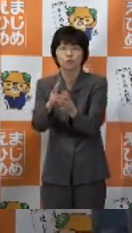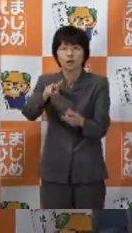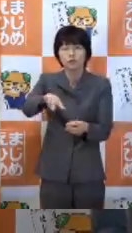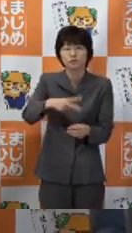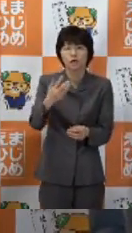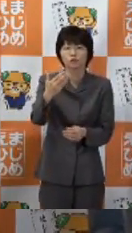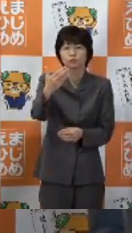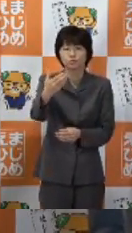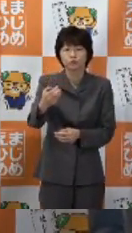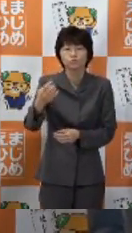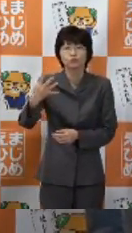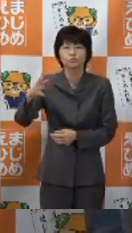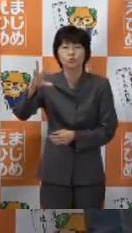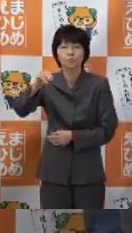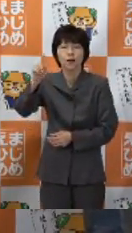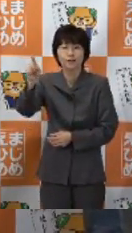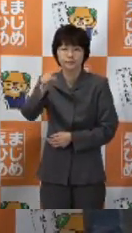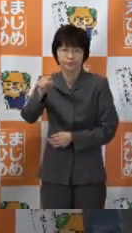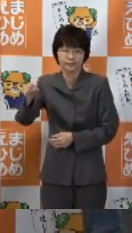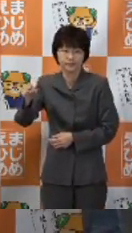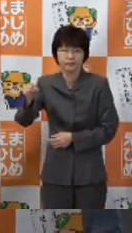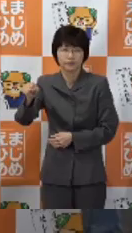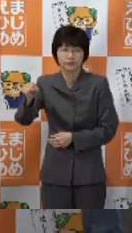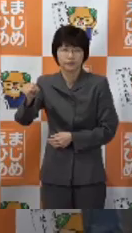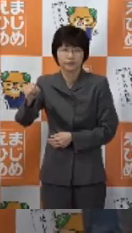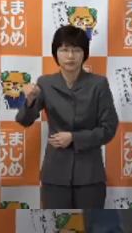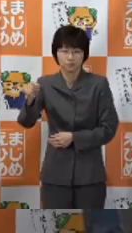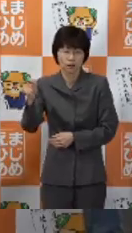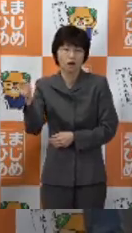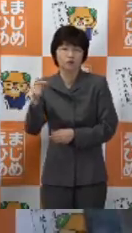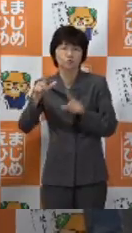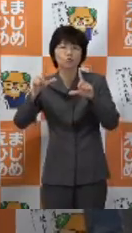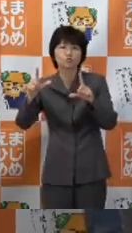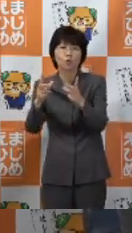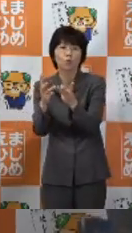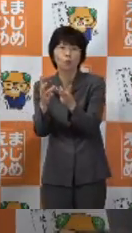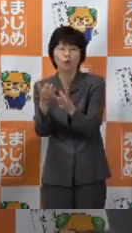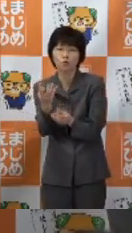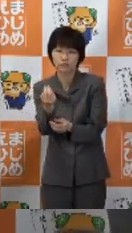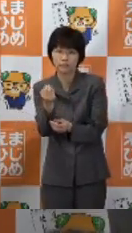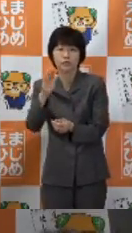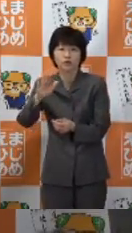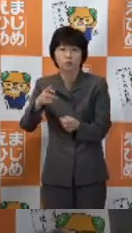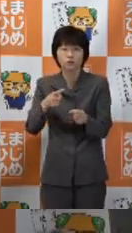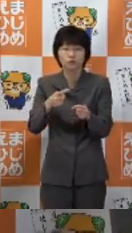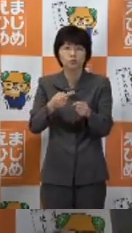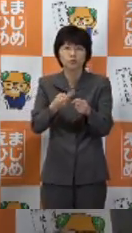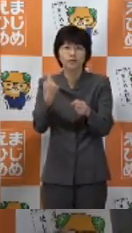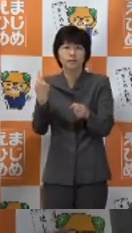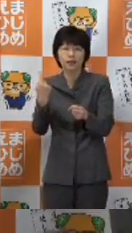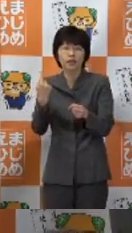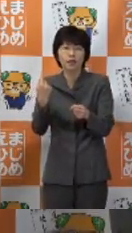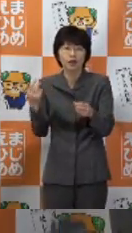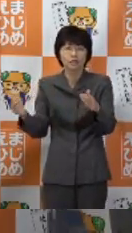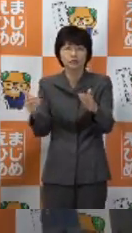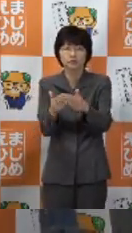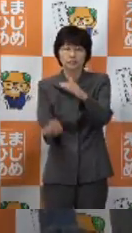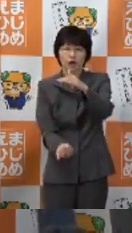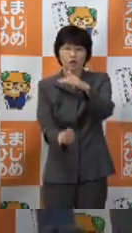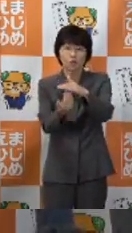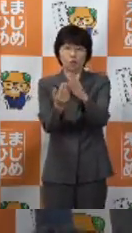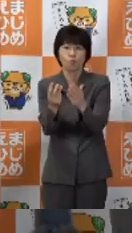年度言われよう利益というを通してござい